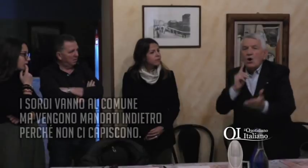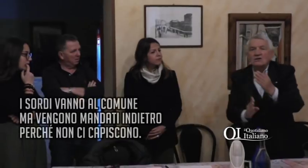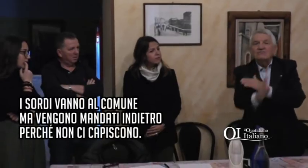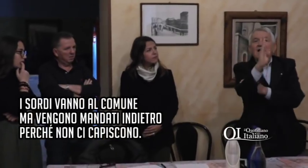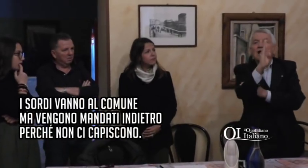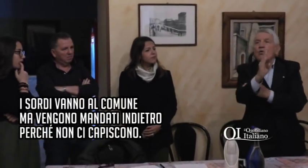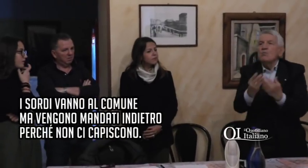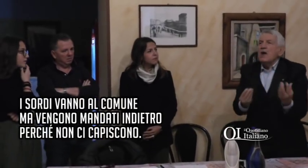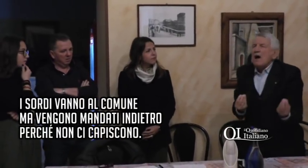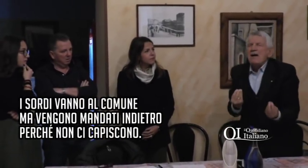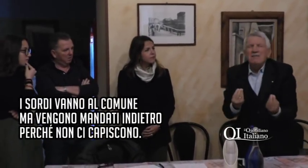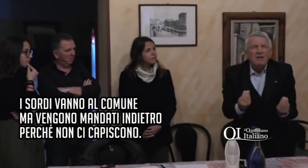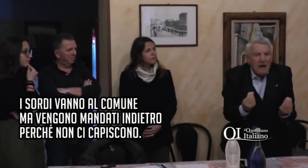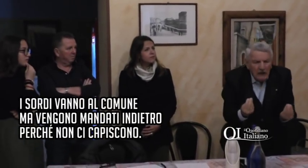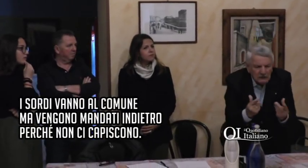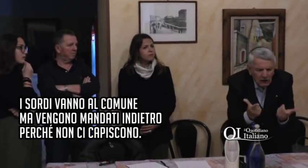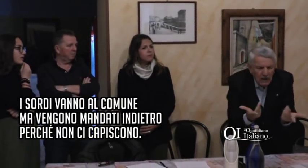soldi, vanno comuni.